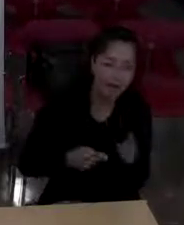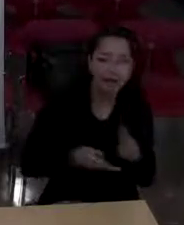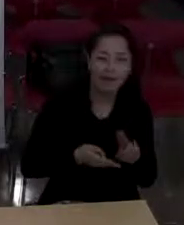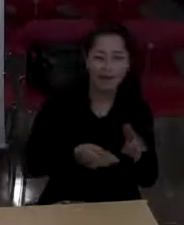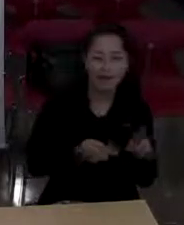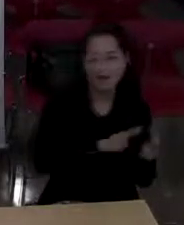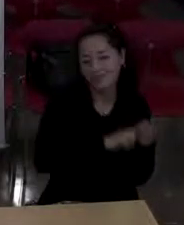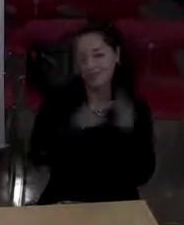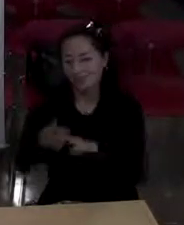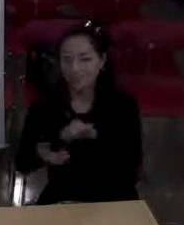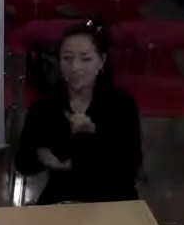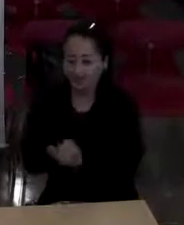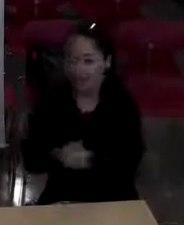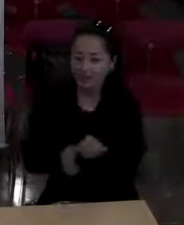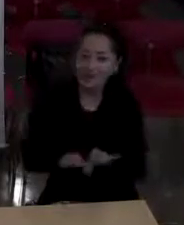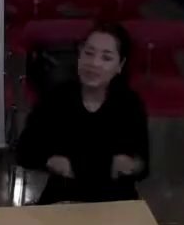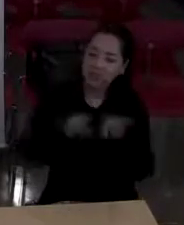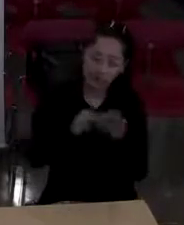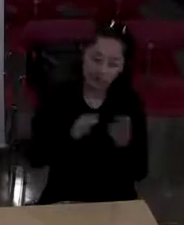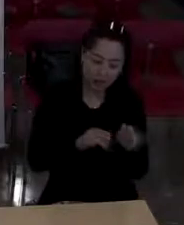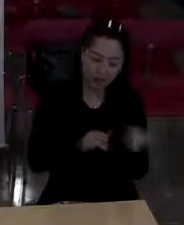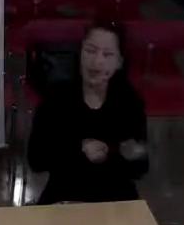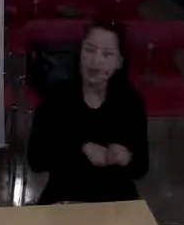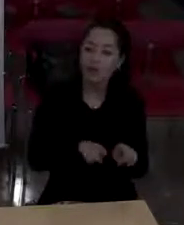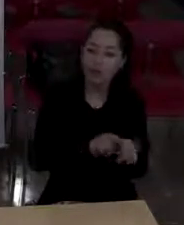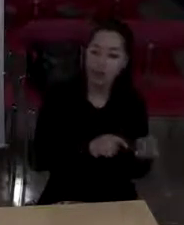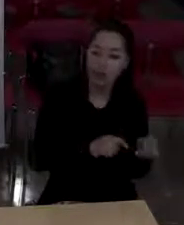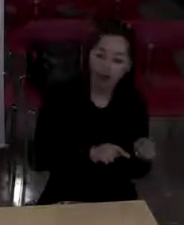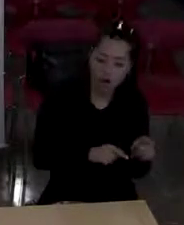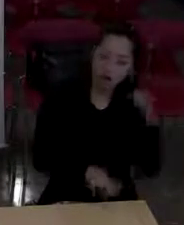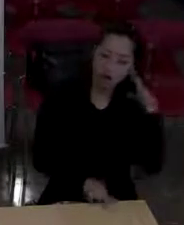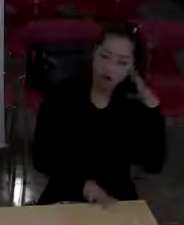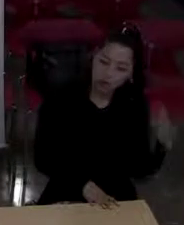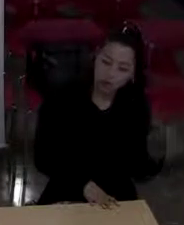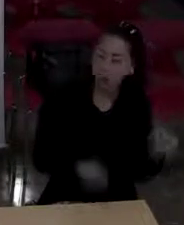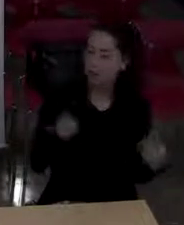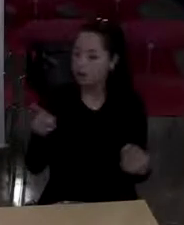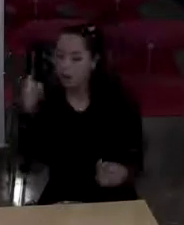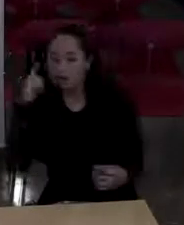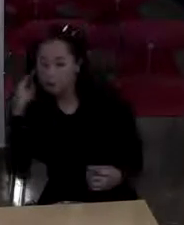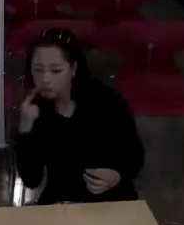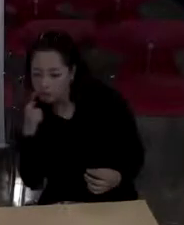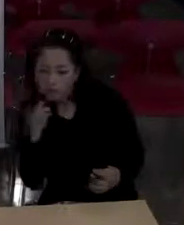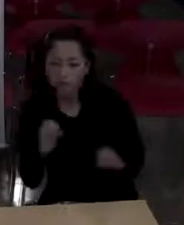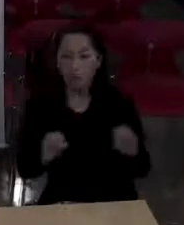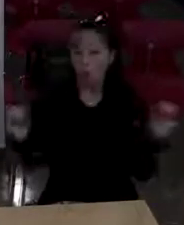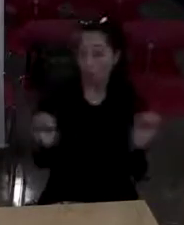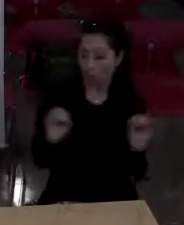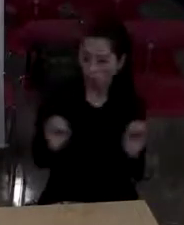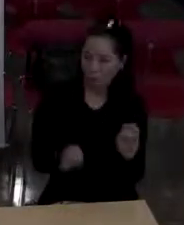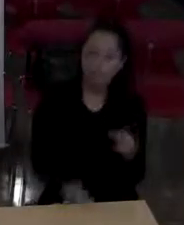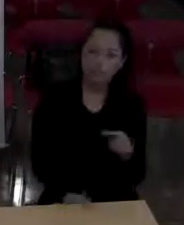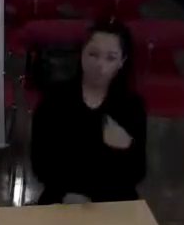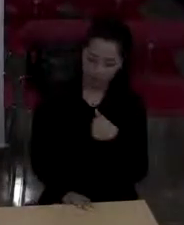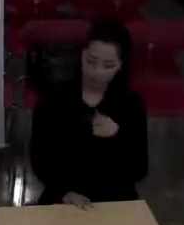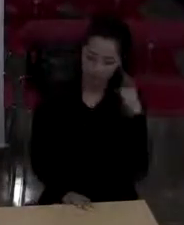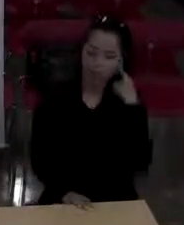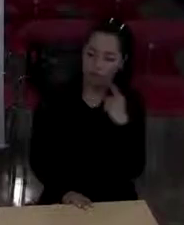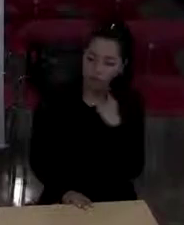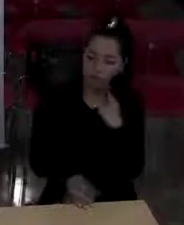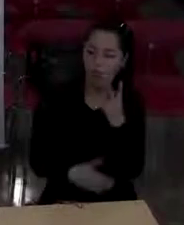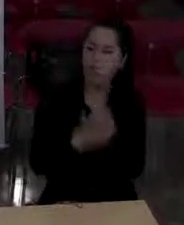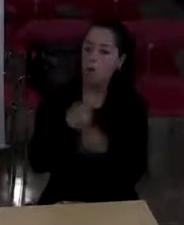desarrollo de la persona sorda cuando también es usuaria de la lengua oral y en tercer caso pues de la lengua de señas.